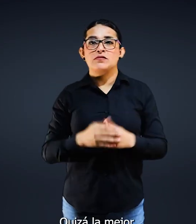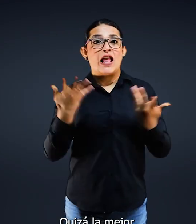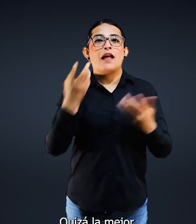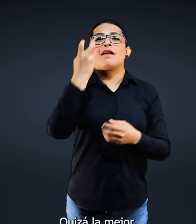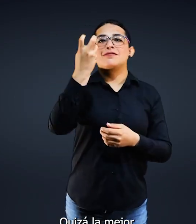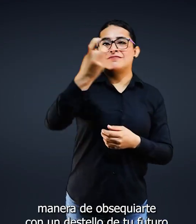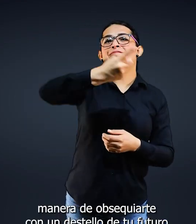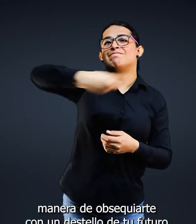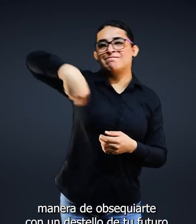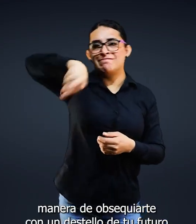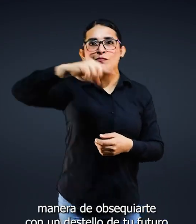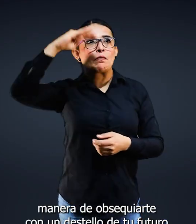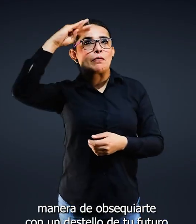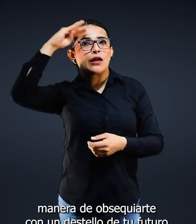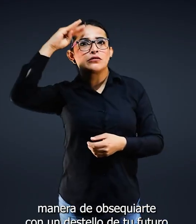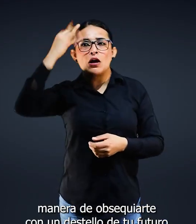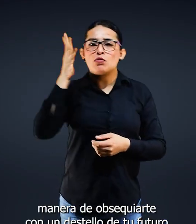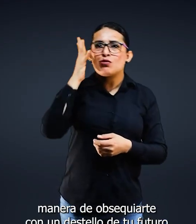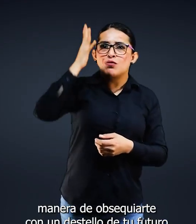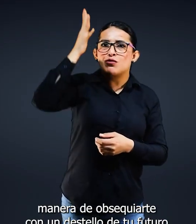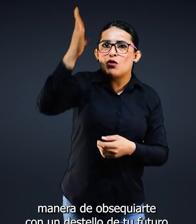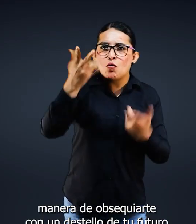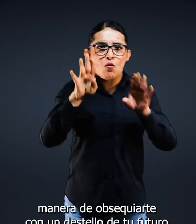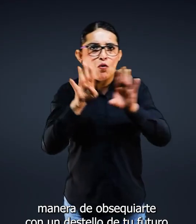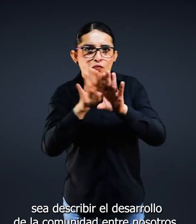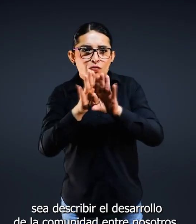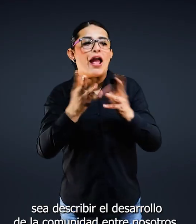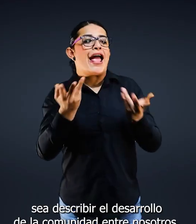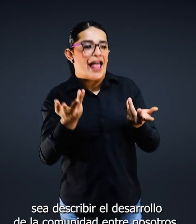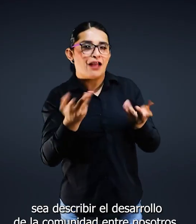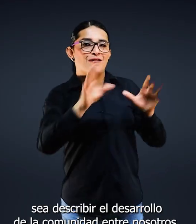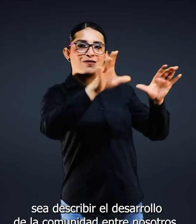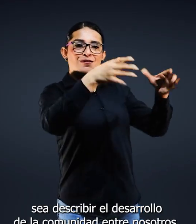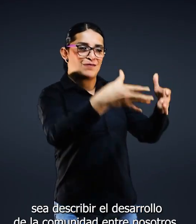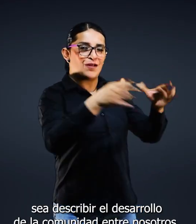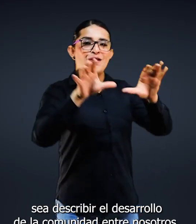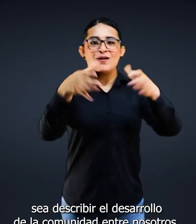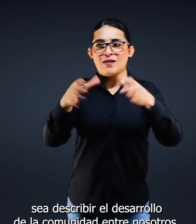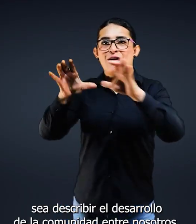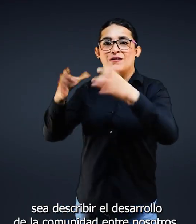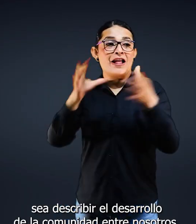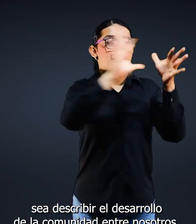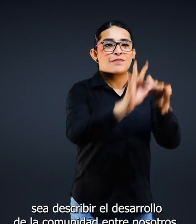Quizá la mejor manera de obsequiarte con un destello de tu futuro sea describir el desarrollo de la comunidad entre